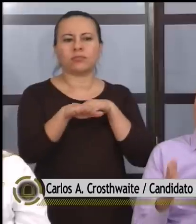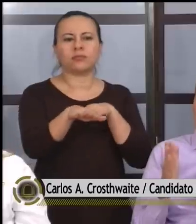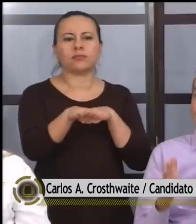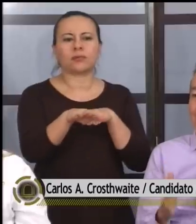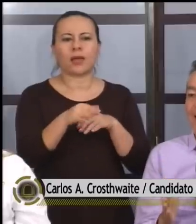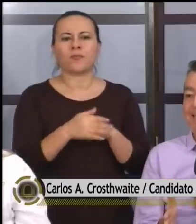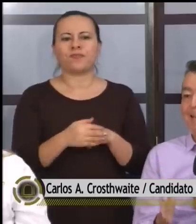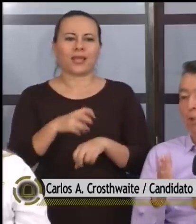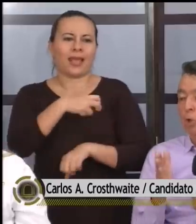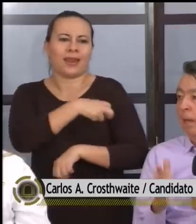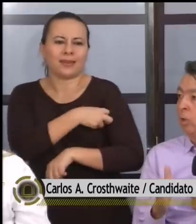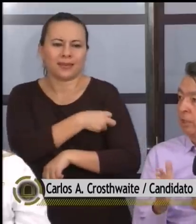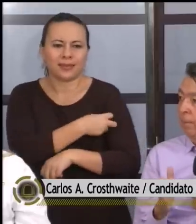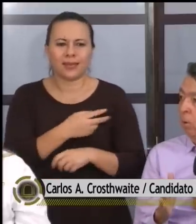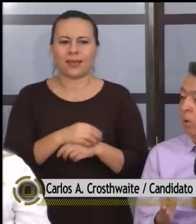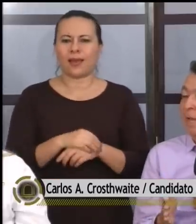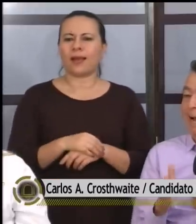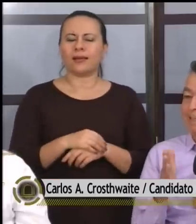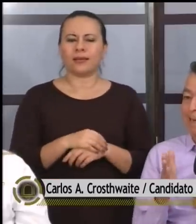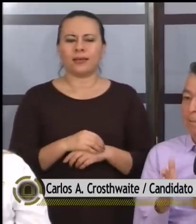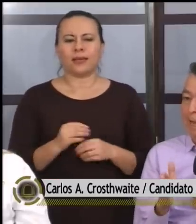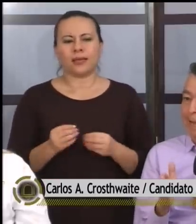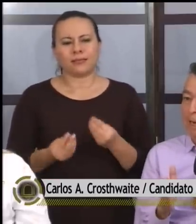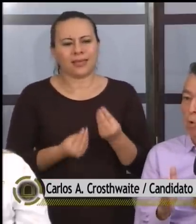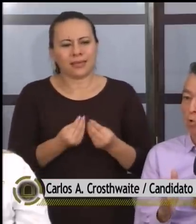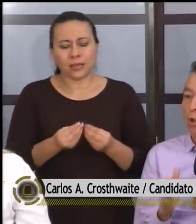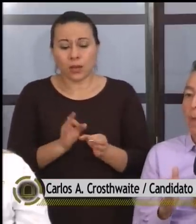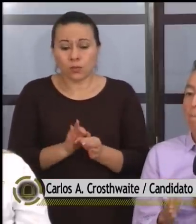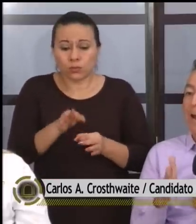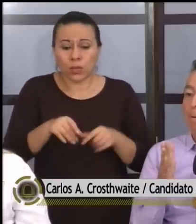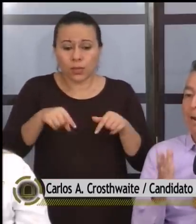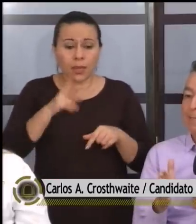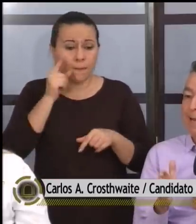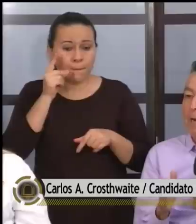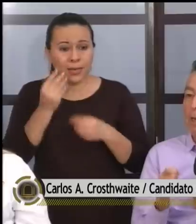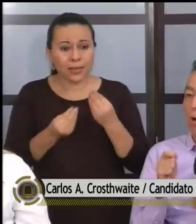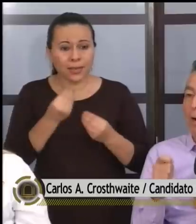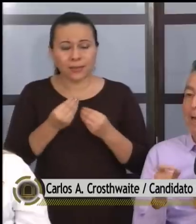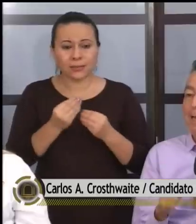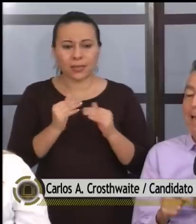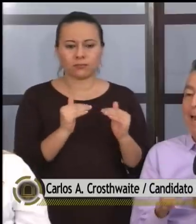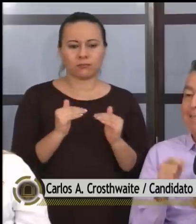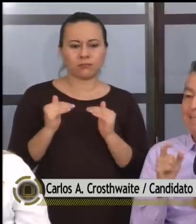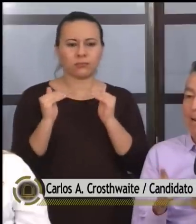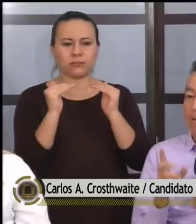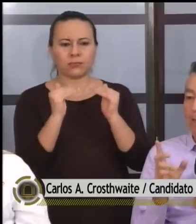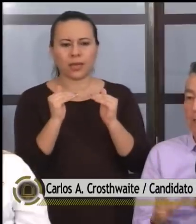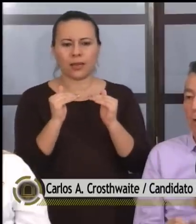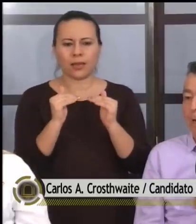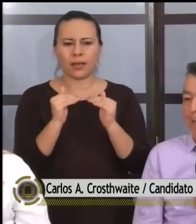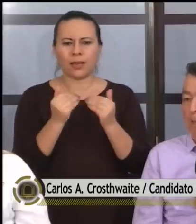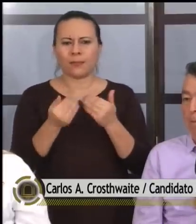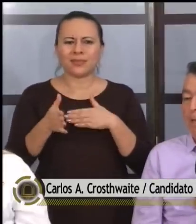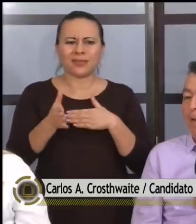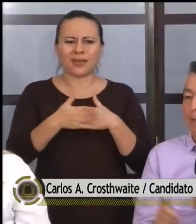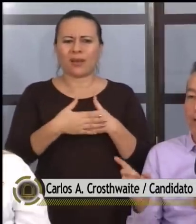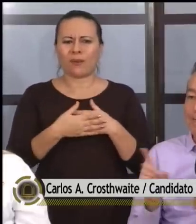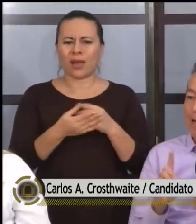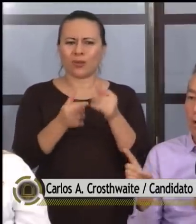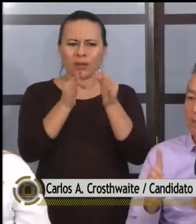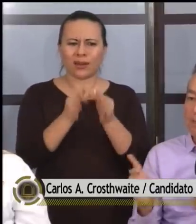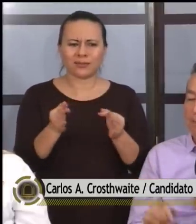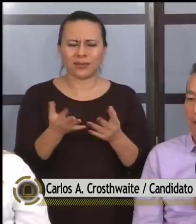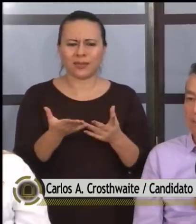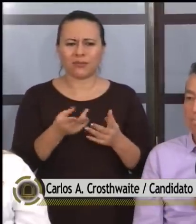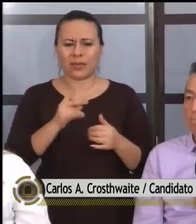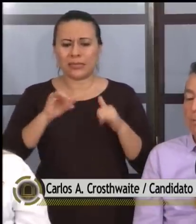Que hace una tarea, así le toque al municipio hacer, sacar recursos para balancear y lograr el cierre financiero de la tarifa. La ciudad ya